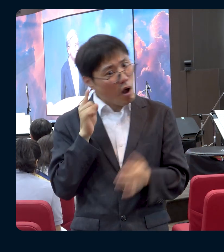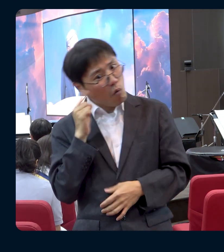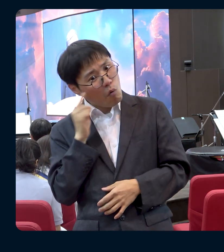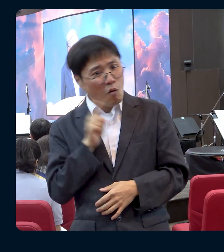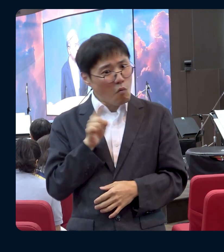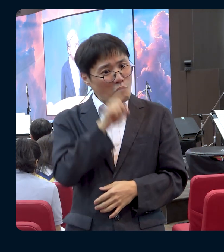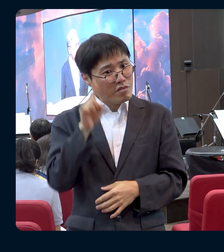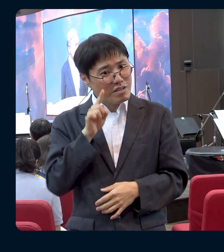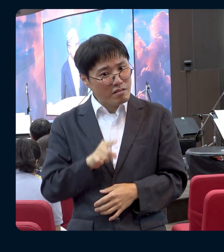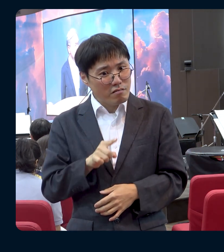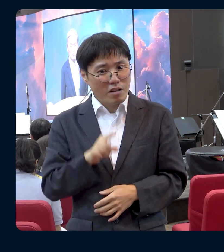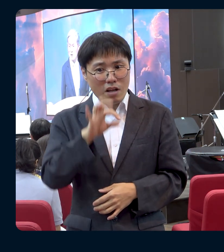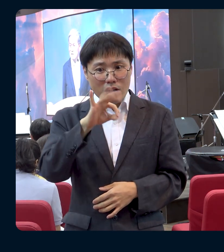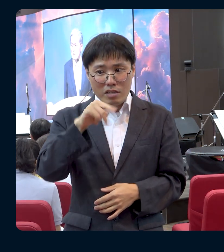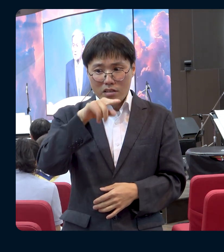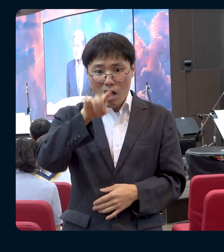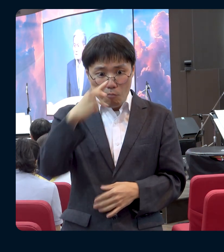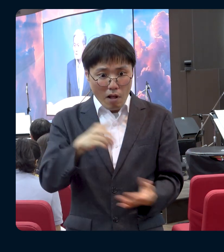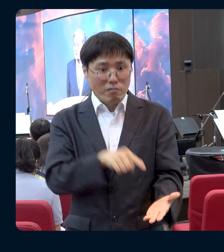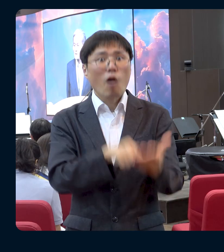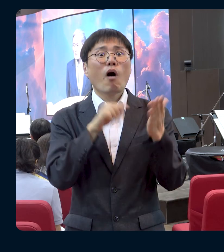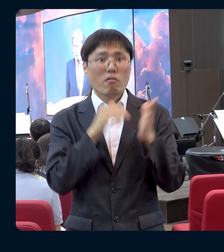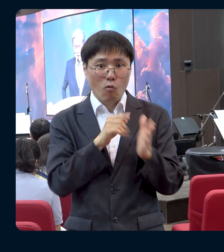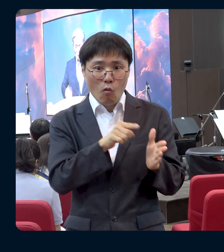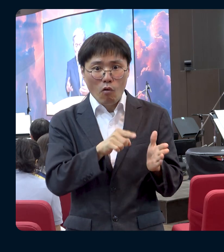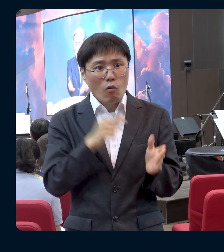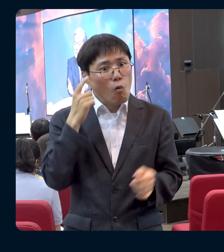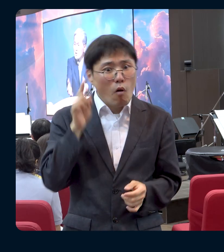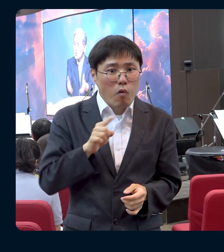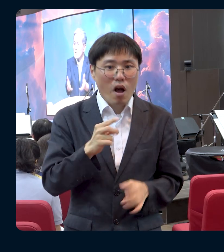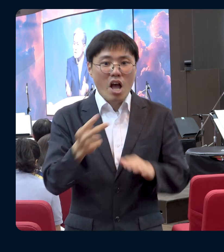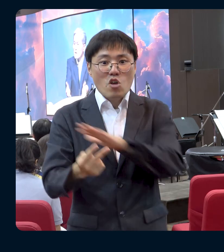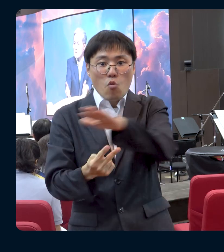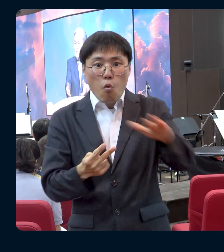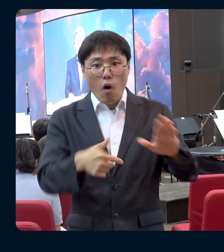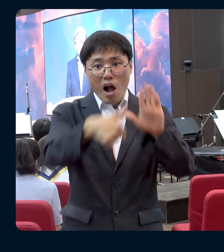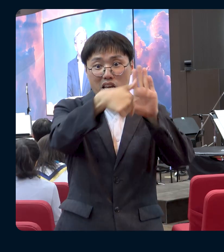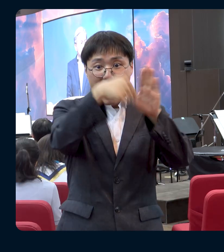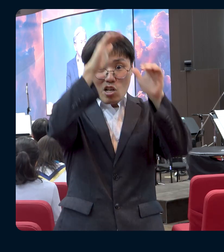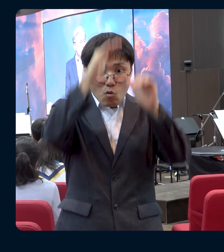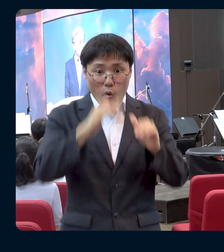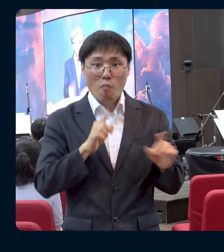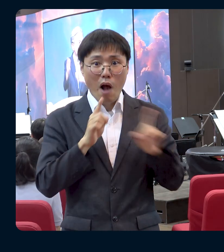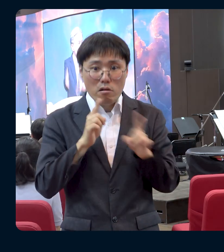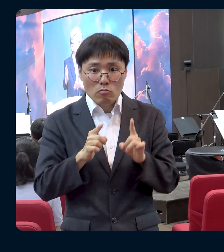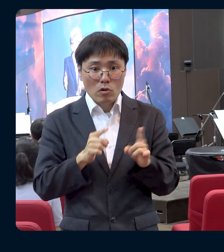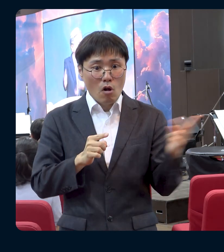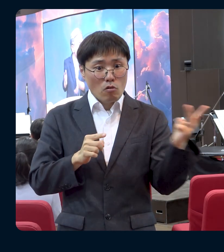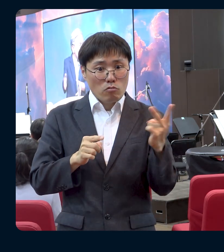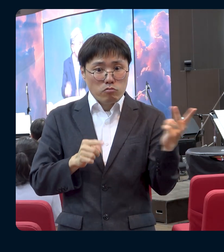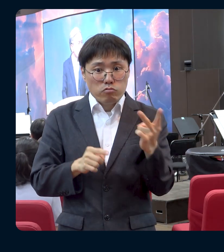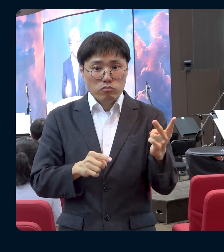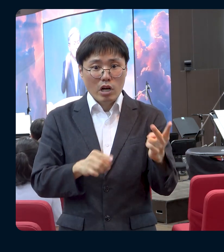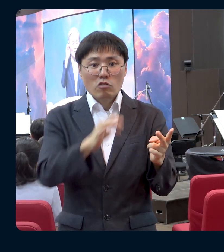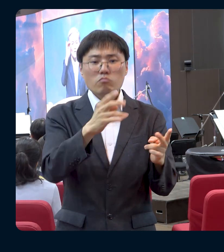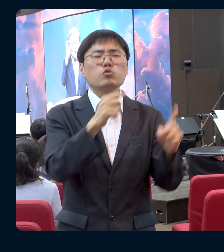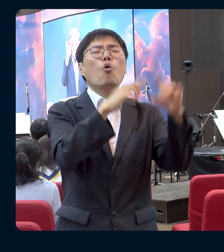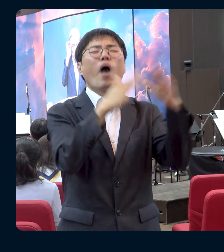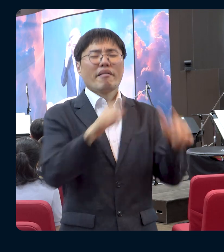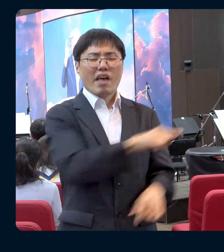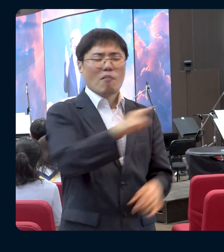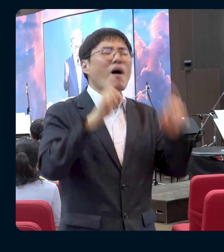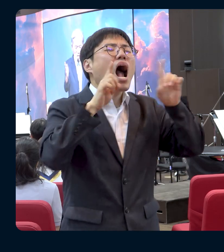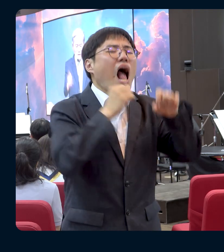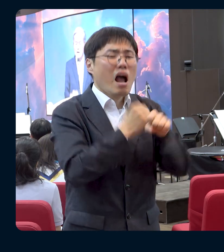나오지? 이세벨이 나오잖아. 이세벨이. 이게 뭐예요? 요한계시록 말씀 아니에요? 두아디라 교회에게 하신